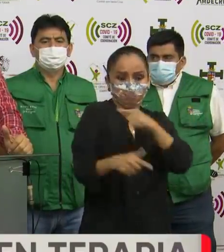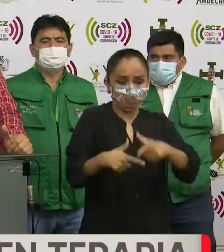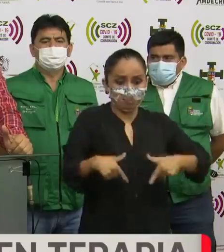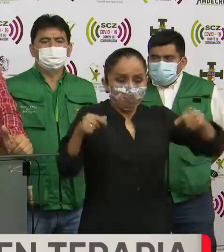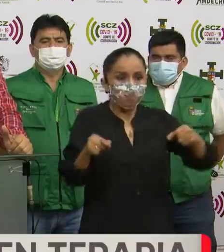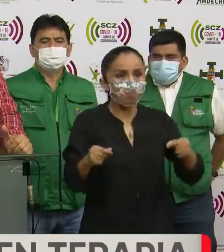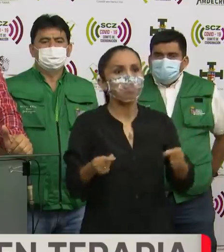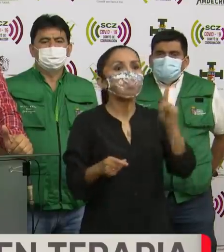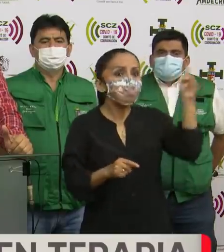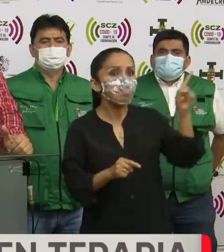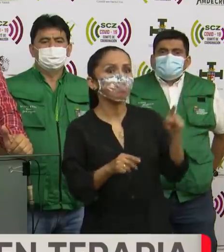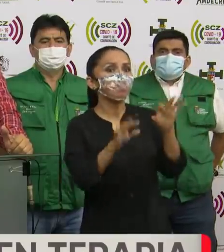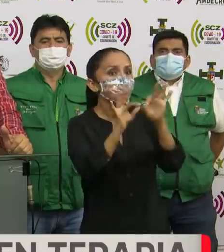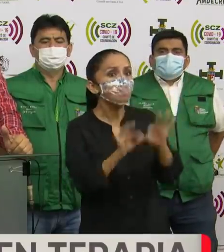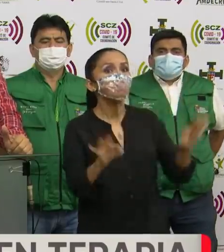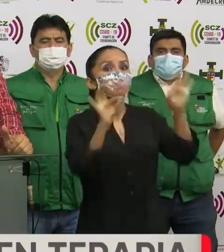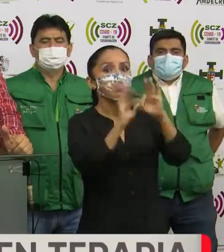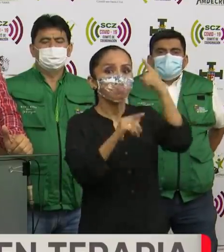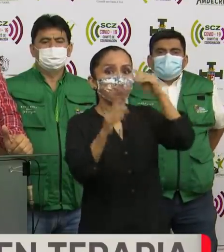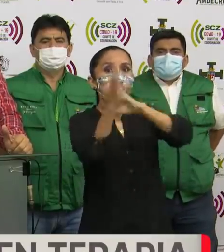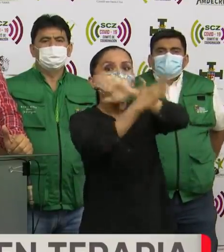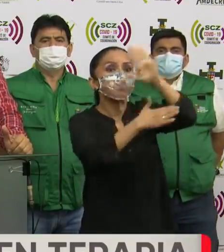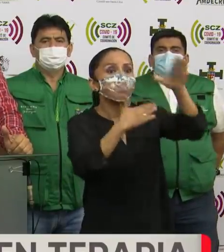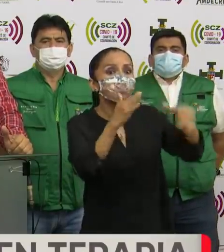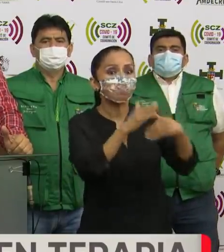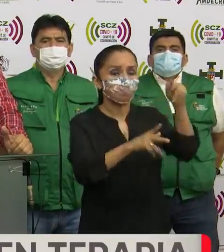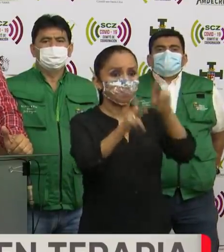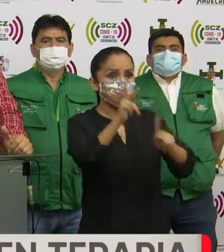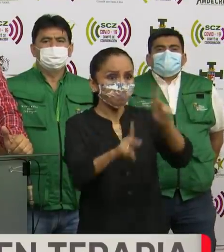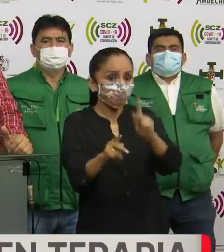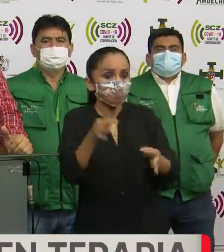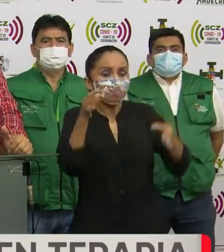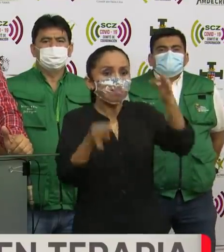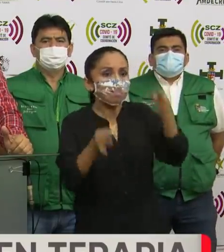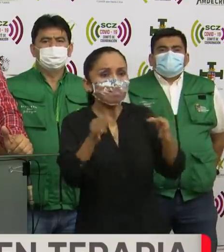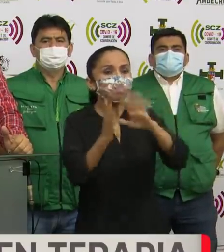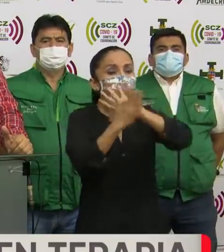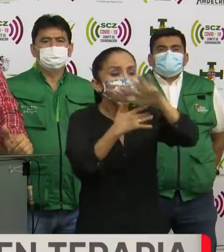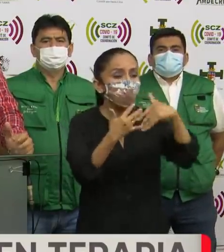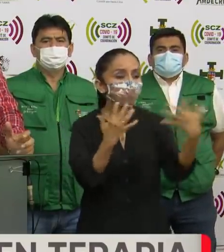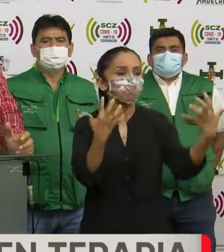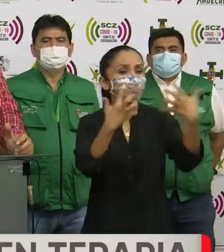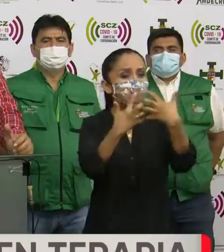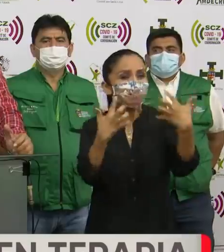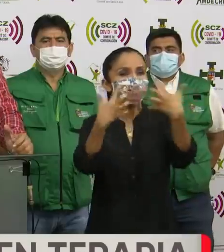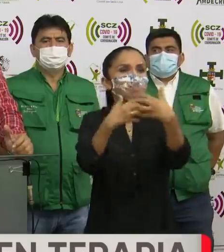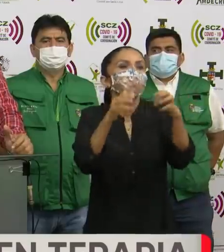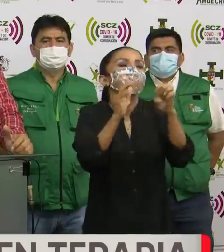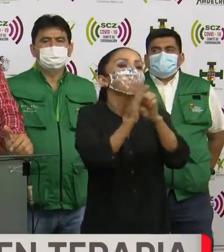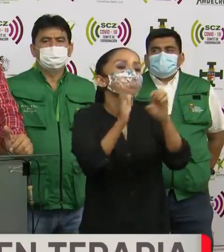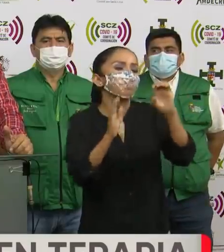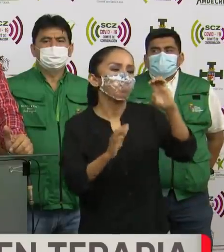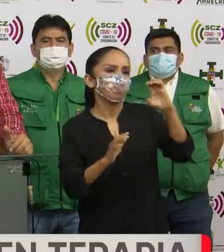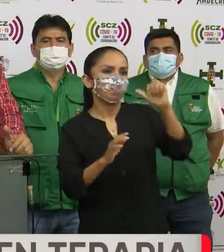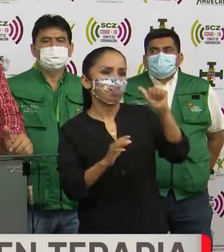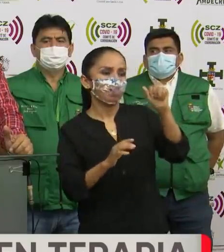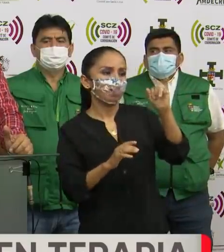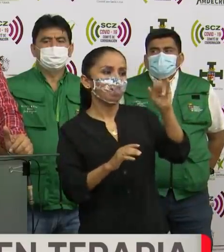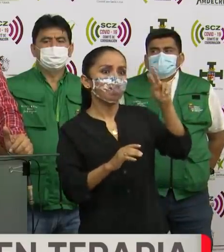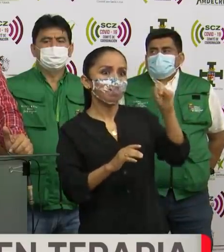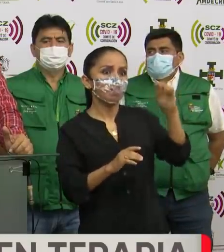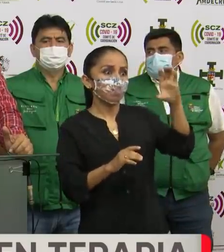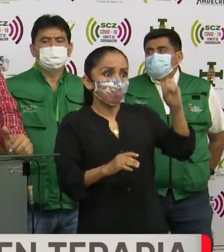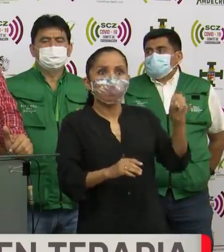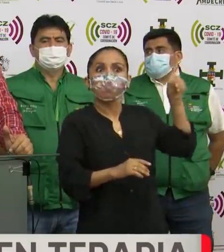eso es para la población, para toda la población. En la medida en la que los esfuerzos, como el caso de Caínco, que va a permitir que